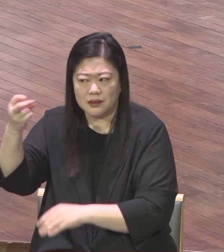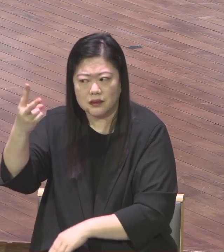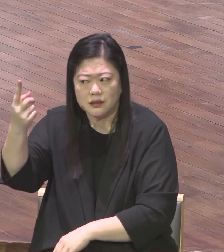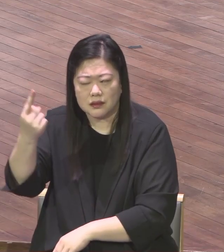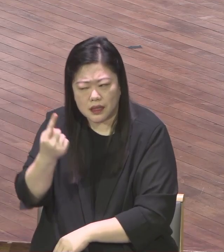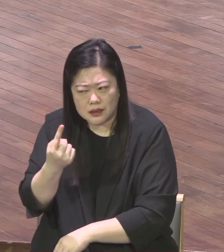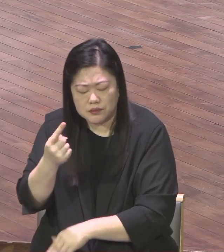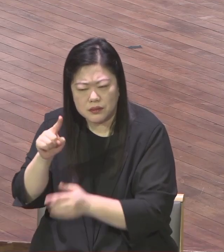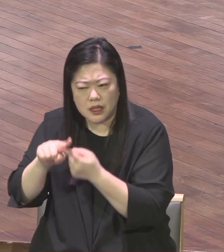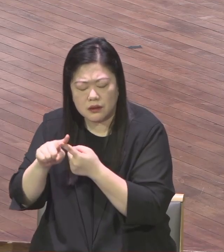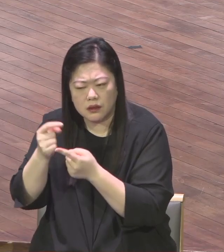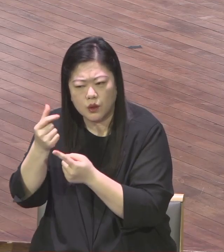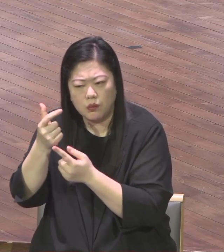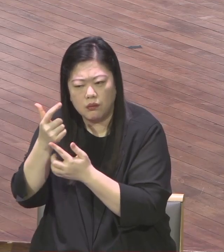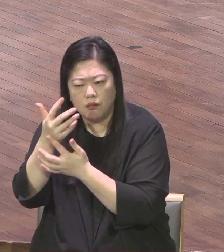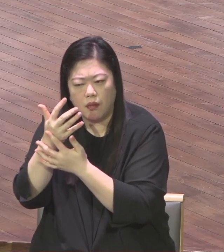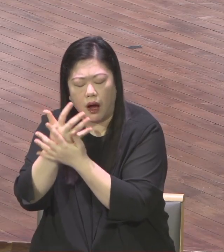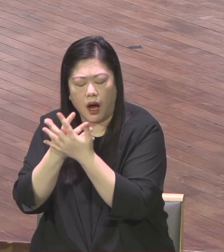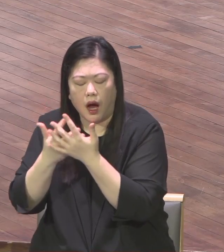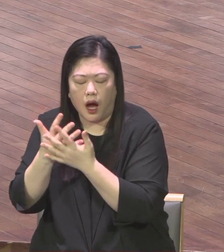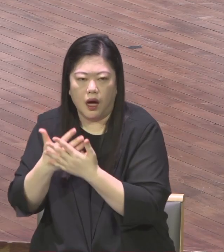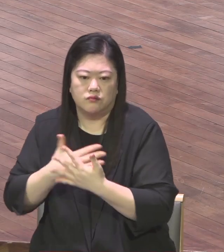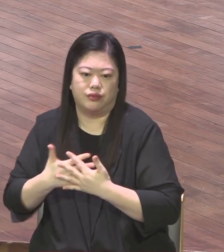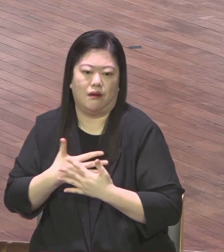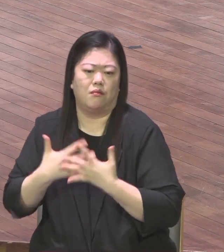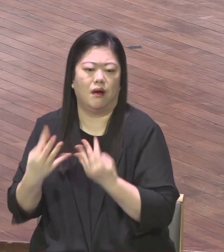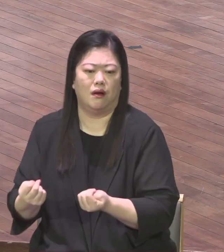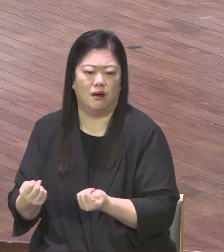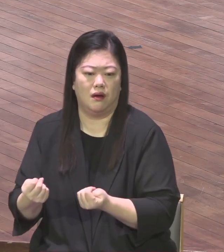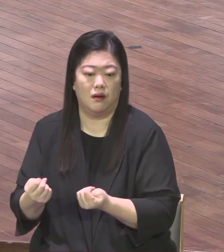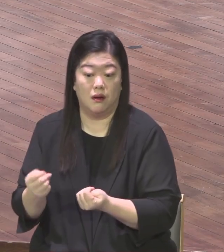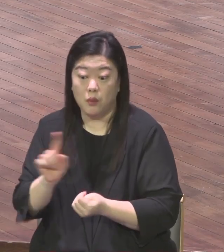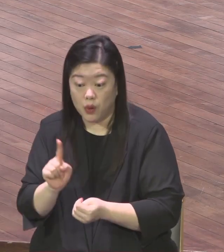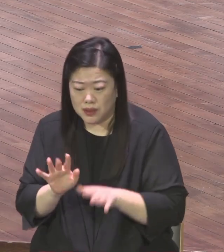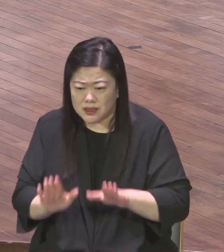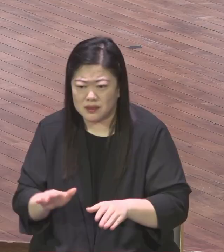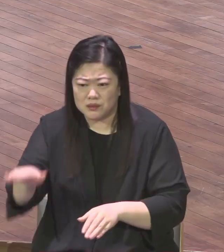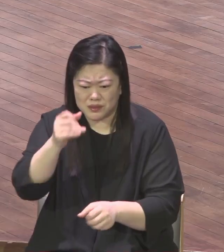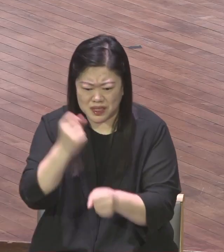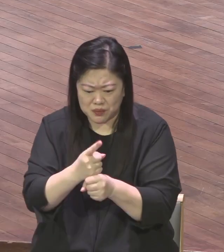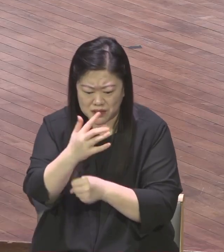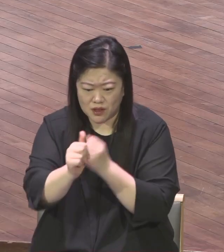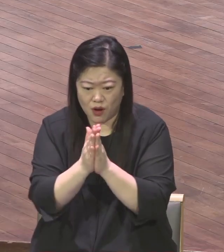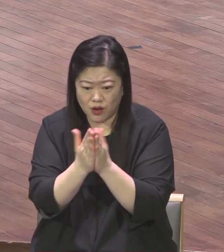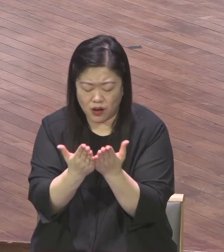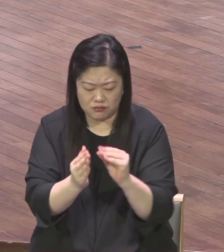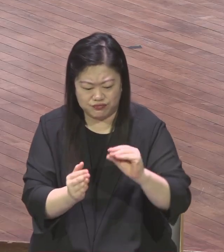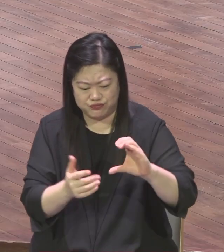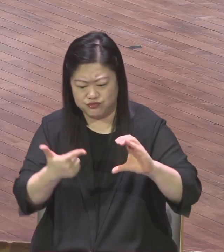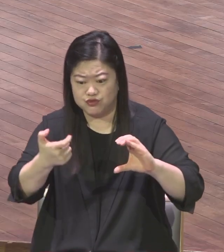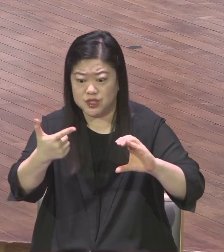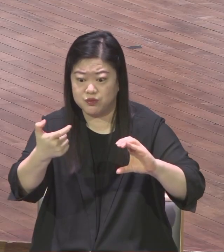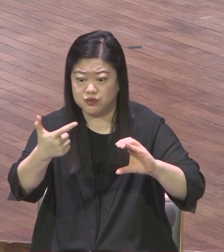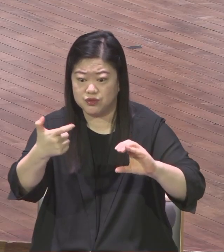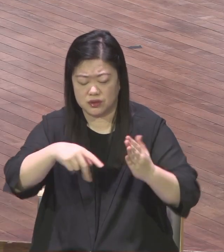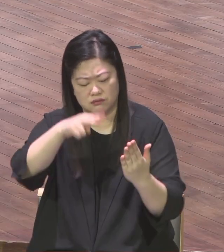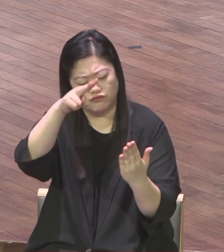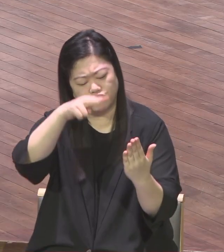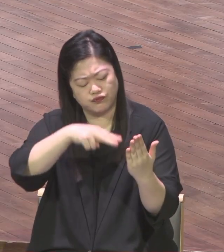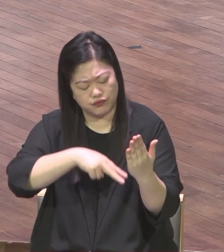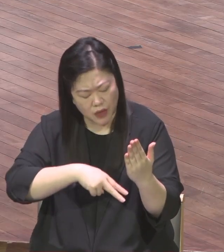심했습니다. 요즘보다. 지금은 우리가 기록된 말씀 그 재림에 대해서 그렇게